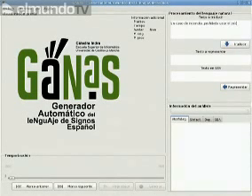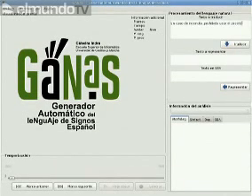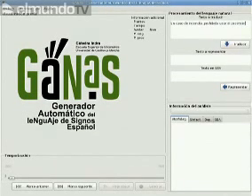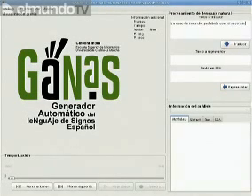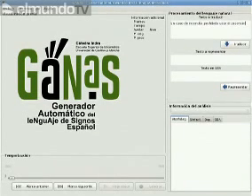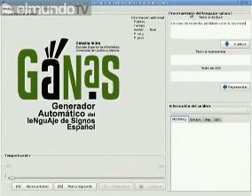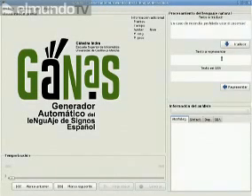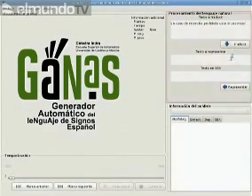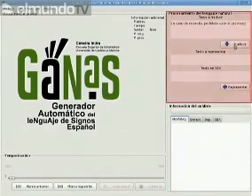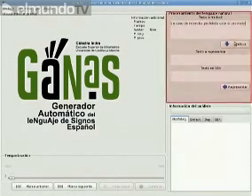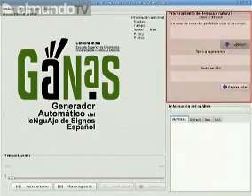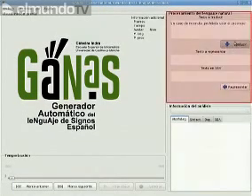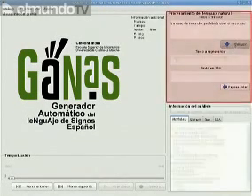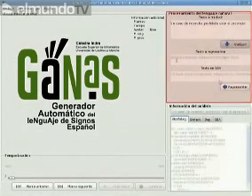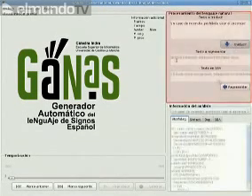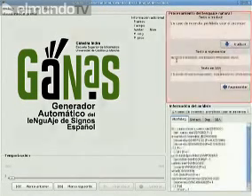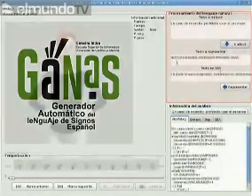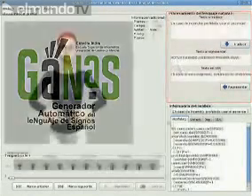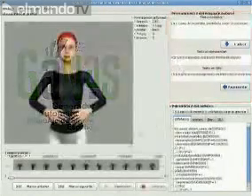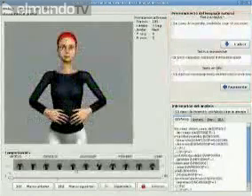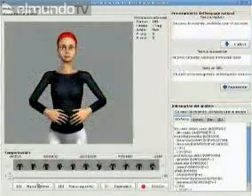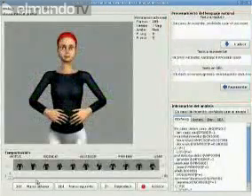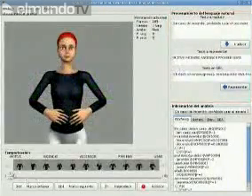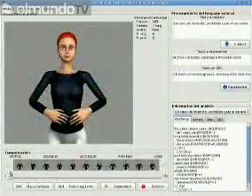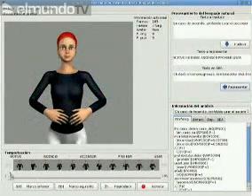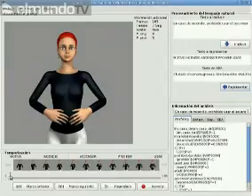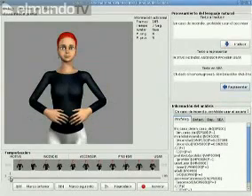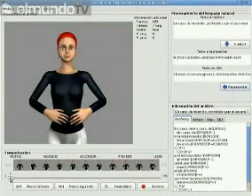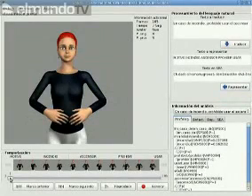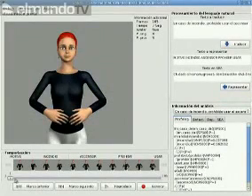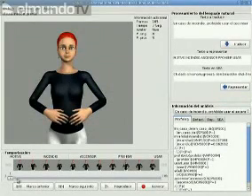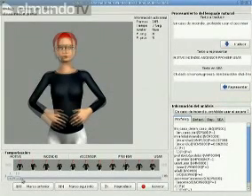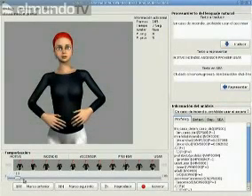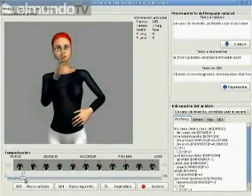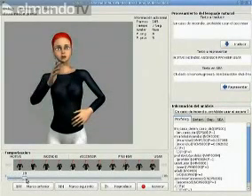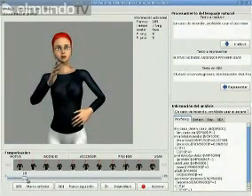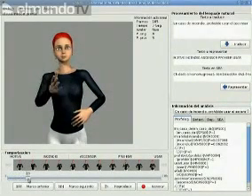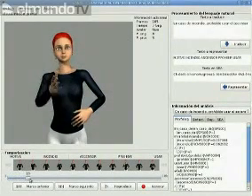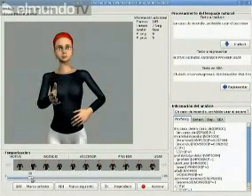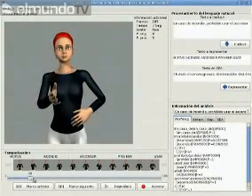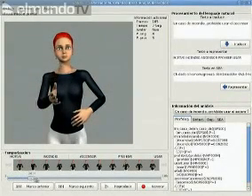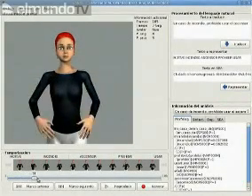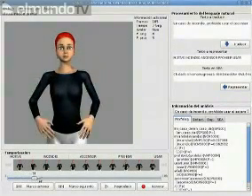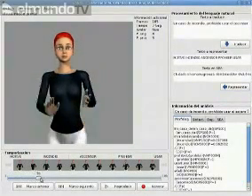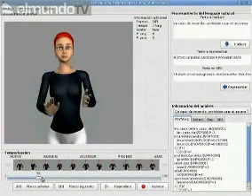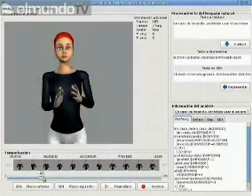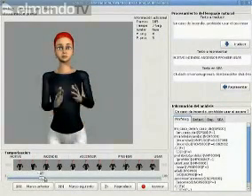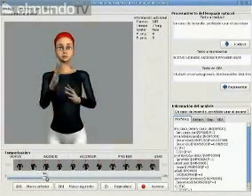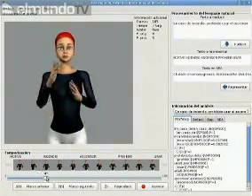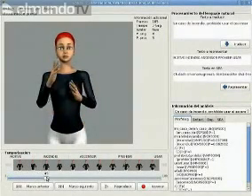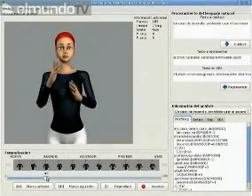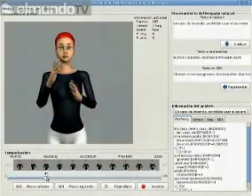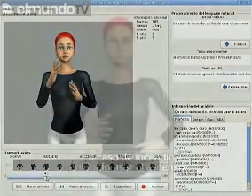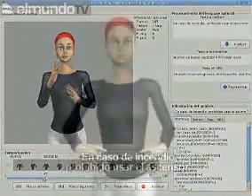Escribimos el mensaje y automáticamente se traduce al lenguaje de signos español. El proyecto se llama Ganas y es capaz, a través de un personaje